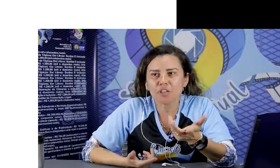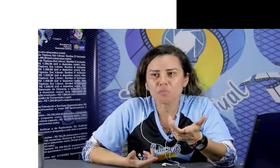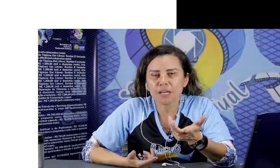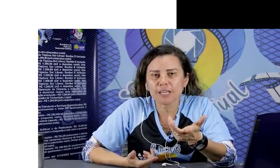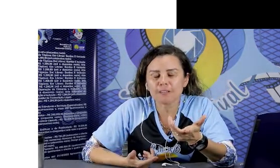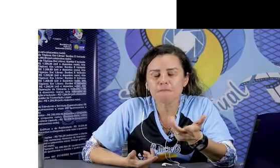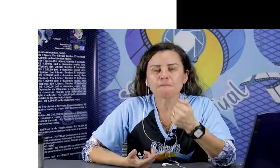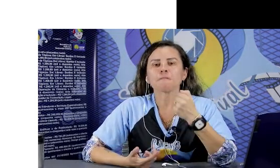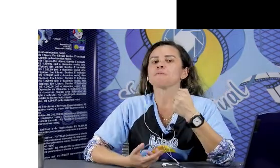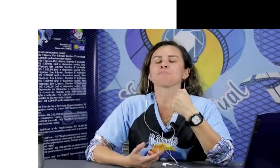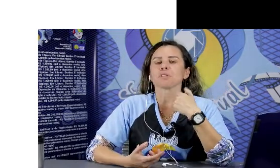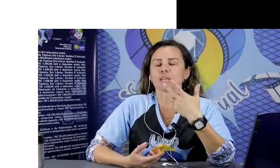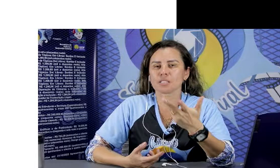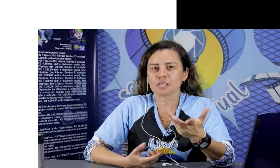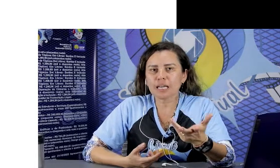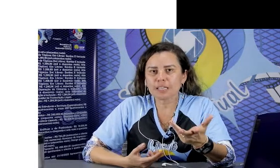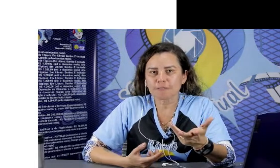para ele, que ele acessaria.